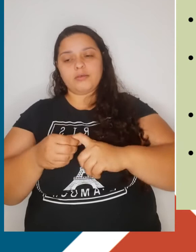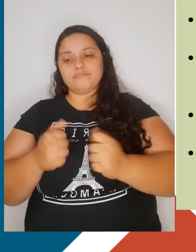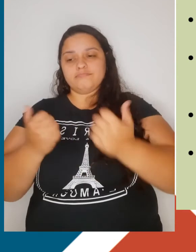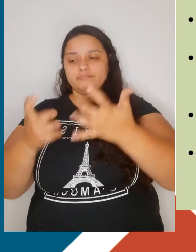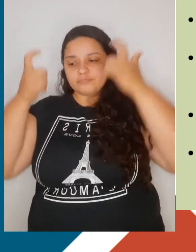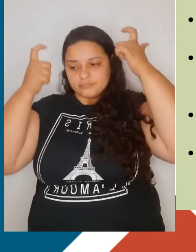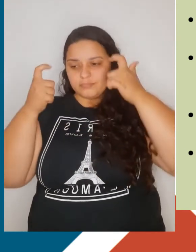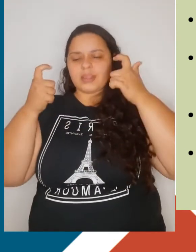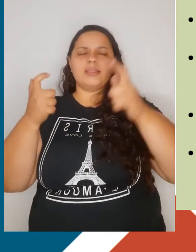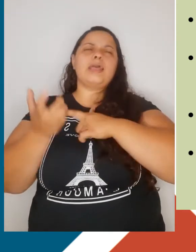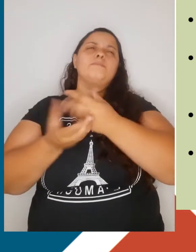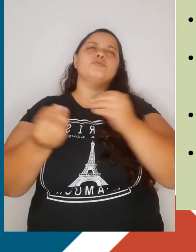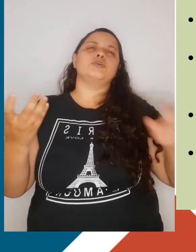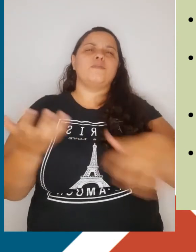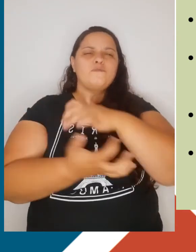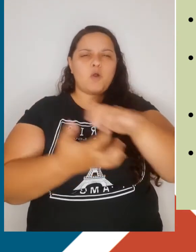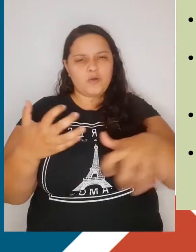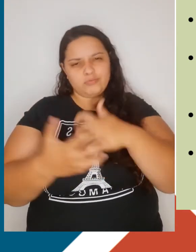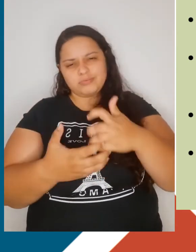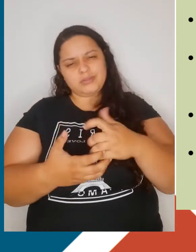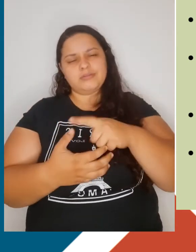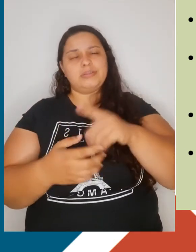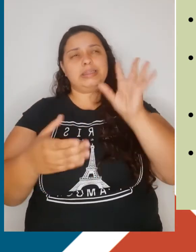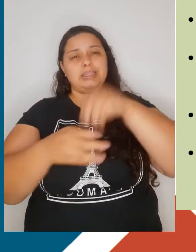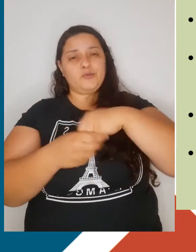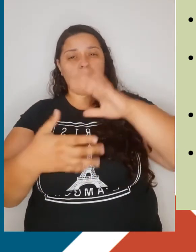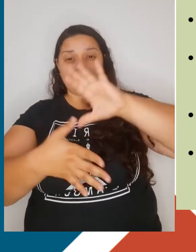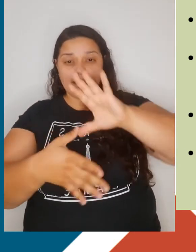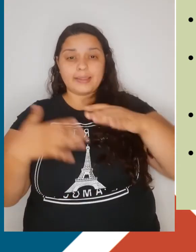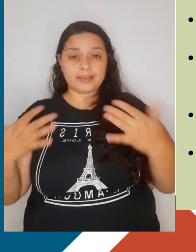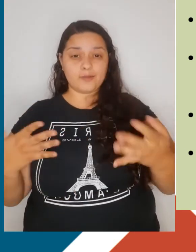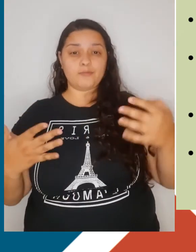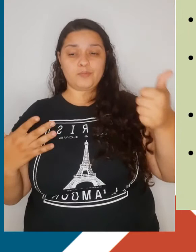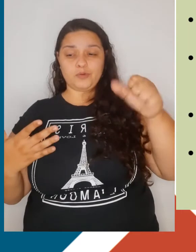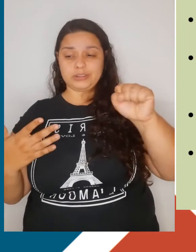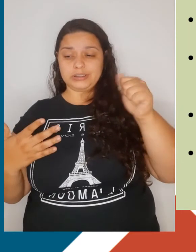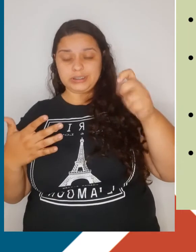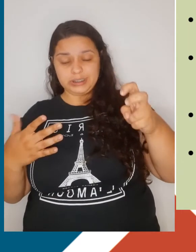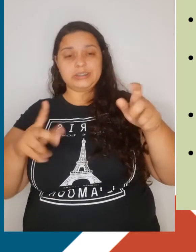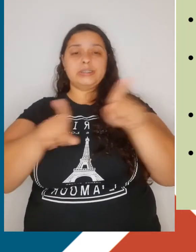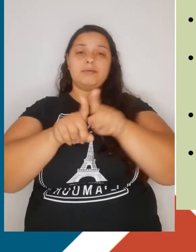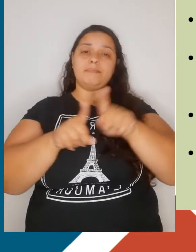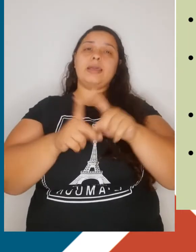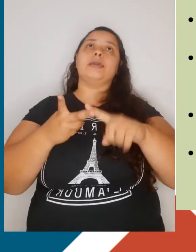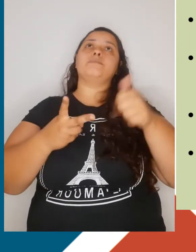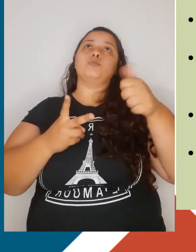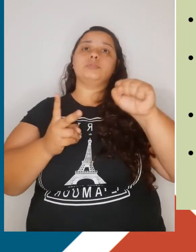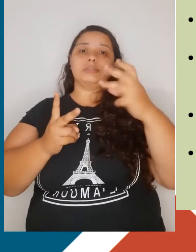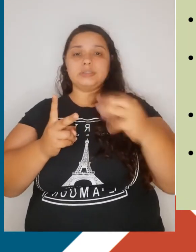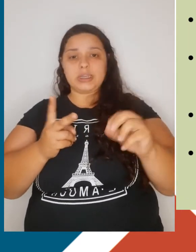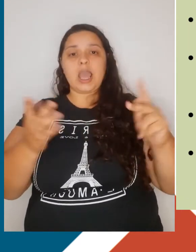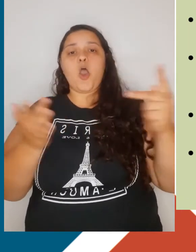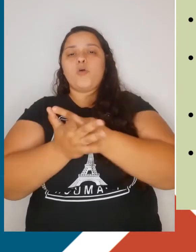autoridade. Esse movimento foi estopim para várias revoltas que se seguiram na América. É então, entre 1815